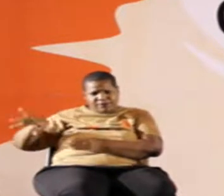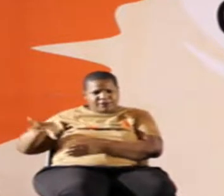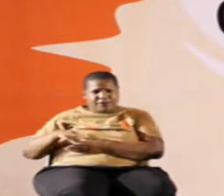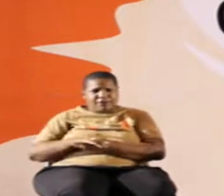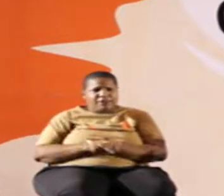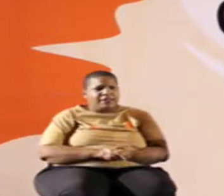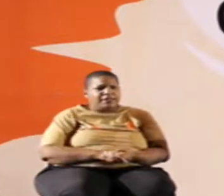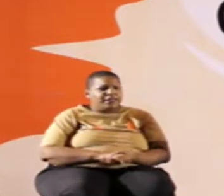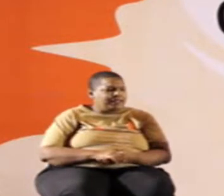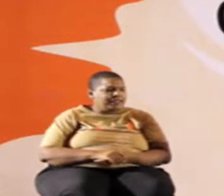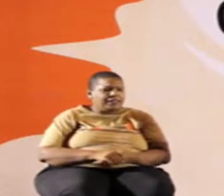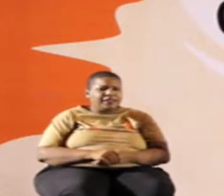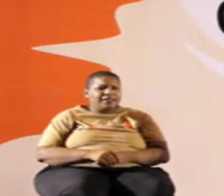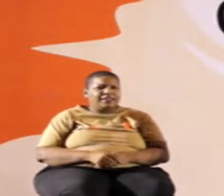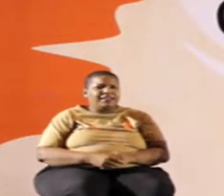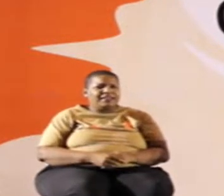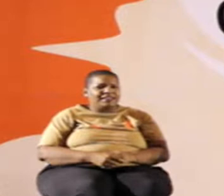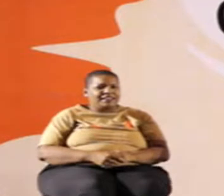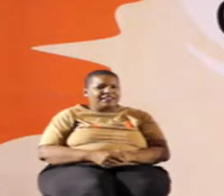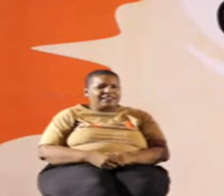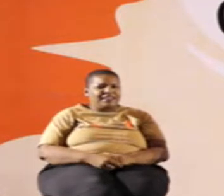Em nada. Ela era...